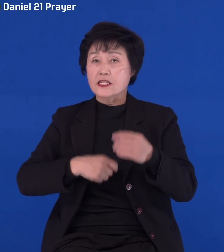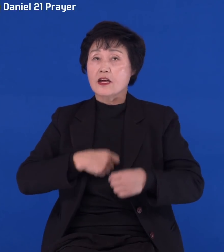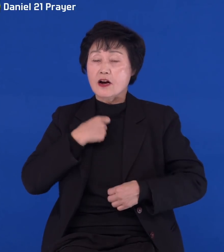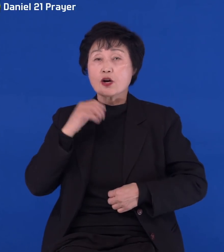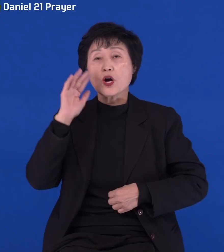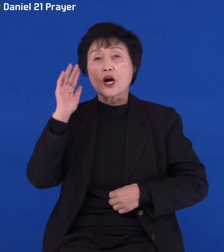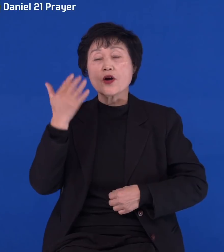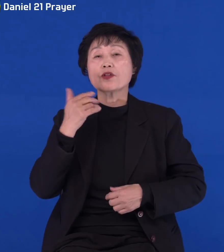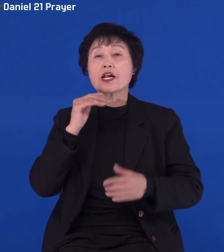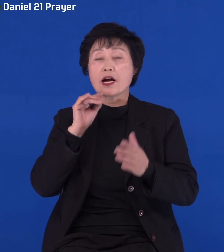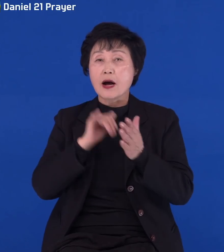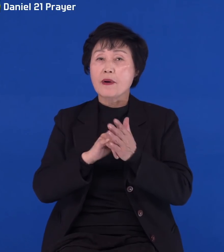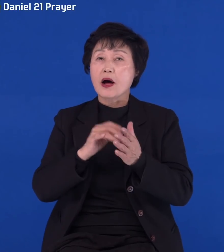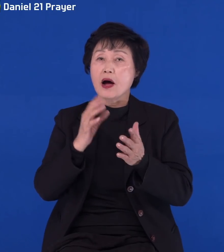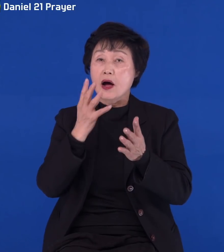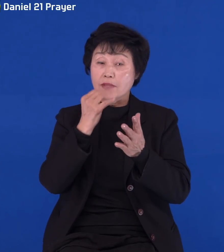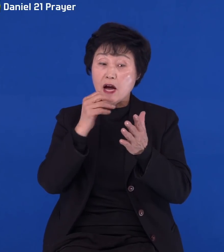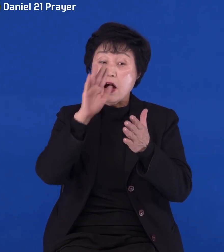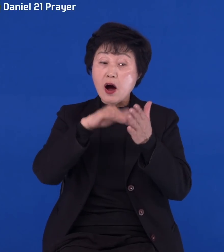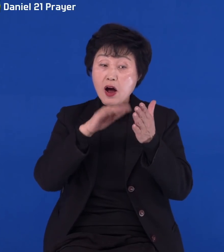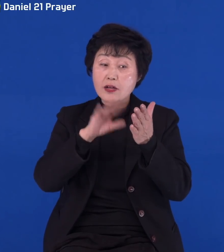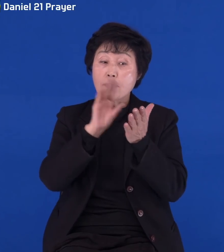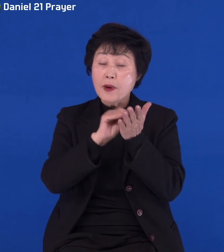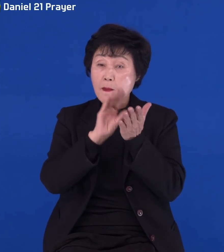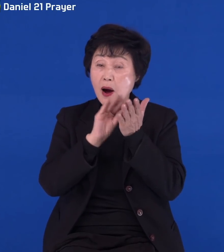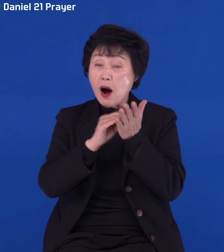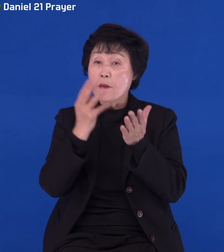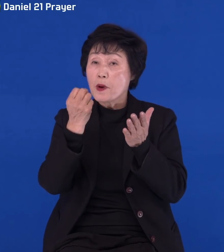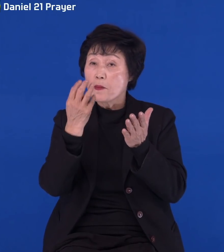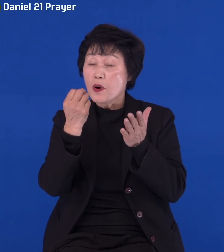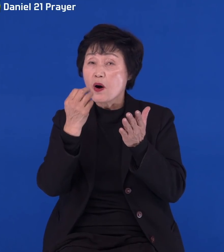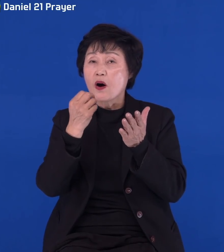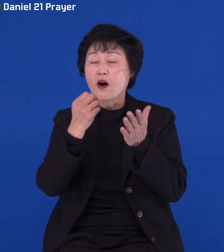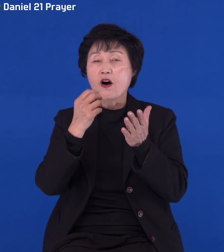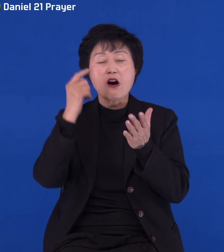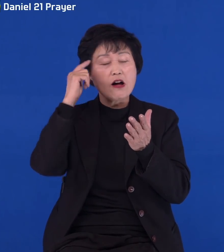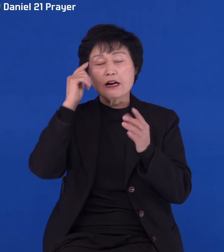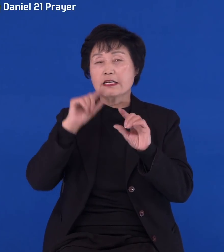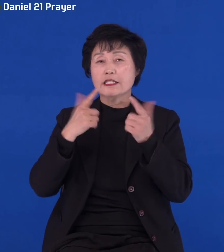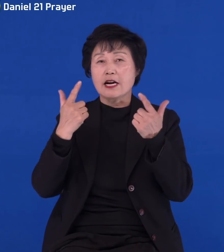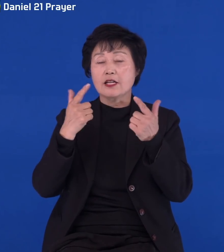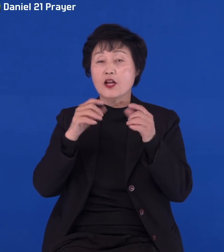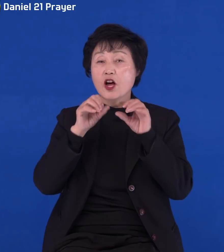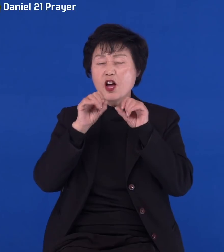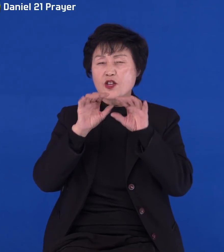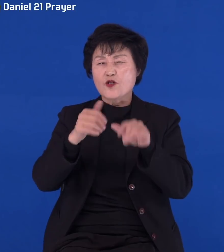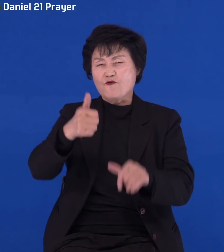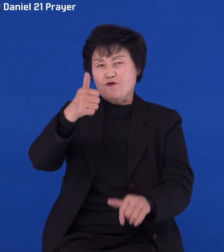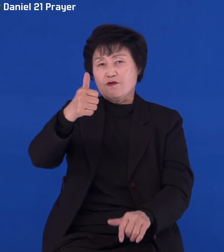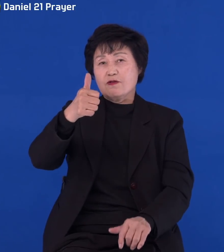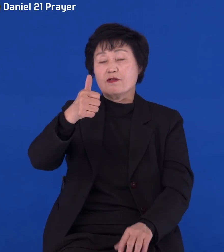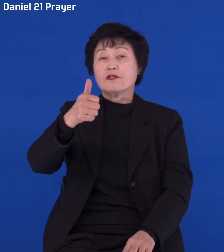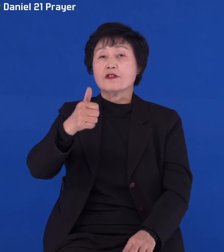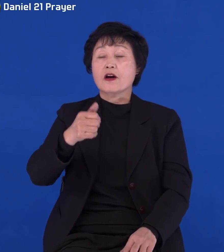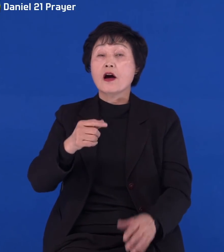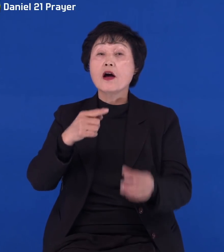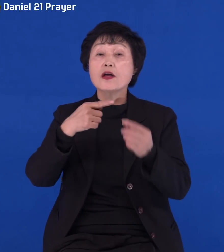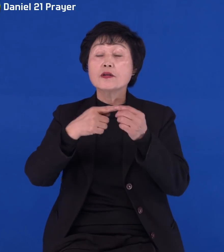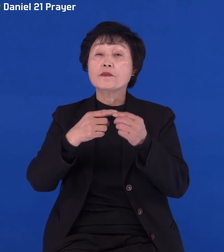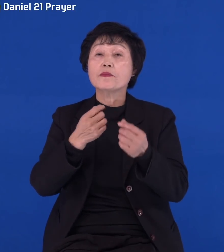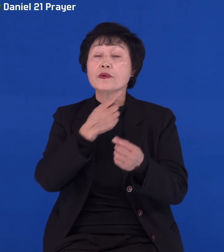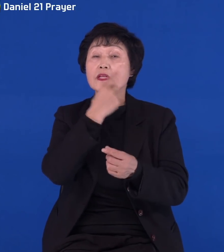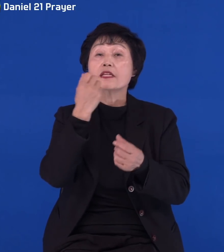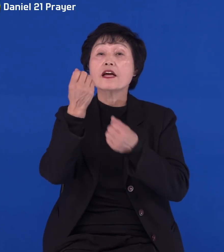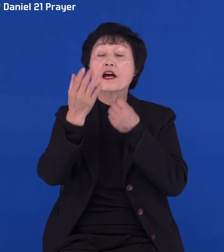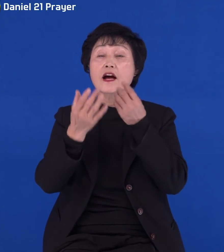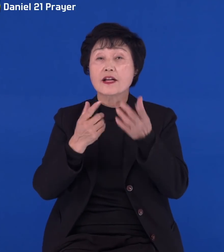안 해요. 다 전도를 위해서 예배 말씀 기도 전도의 사람이에요. 전도 왕 출신이에요. 근데 그 첫 번째 간증처럼 똑같아요.